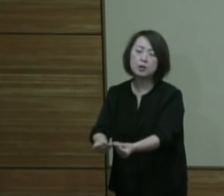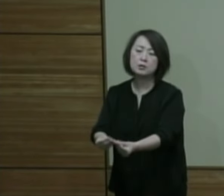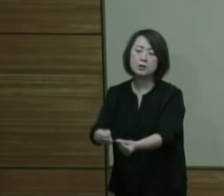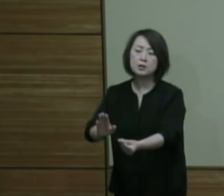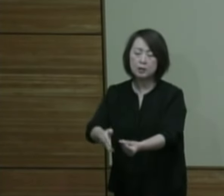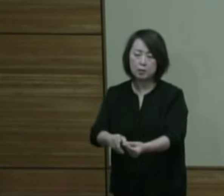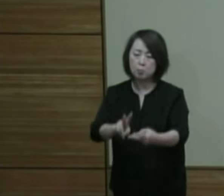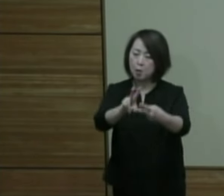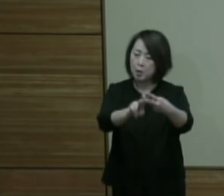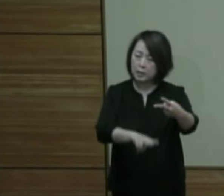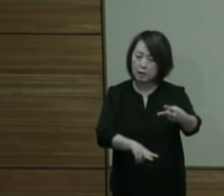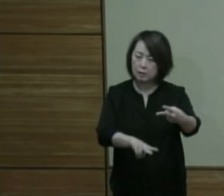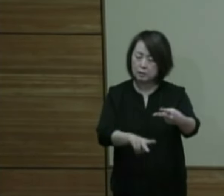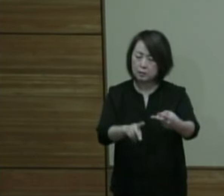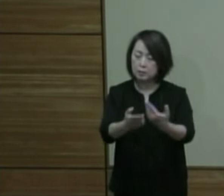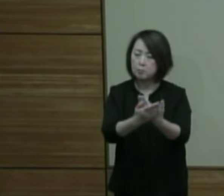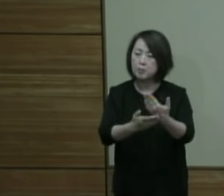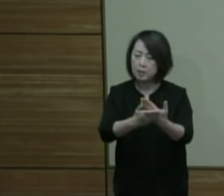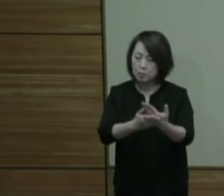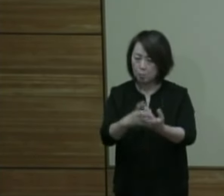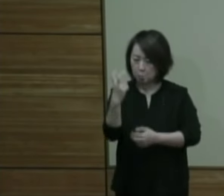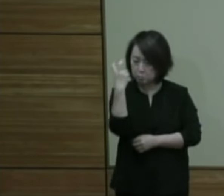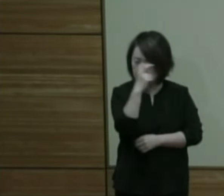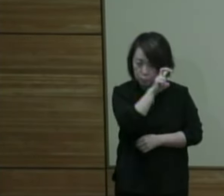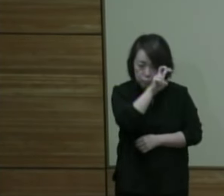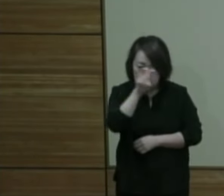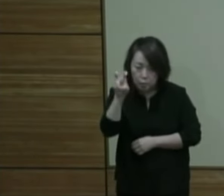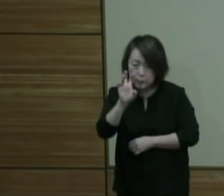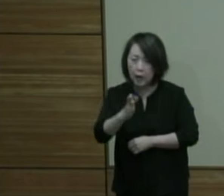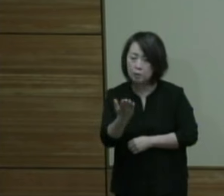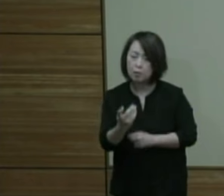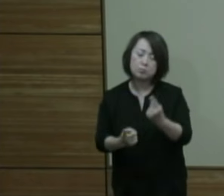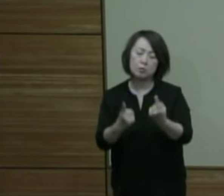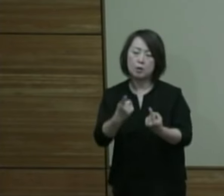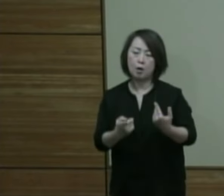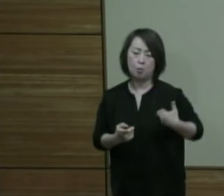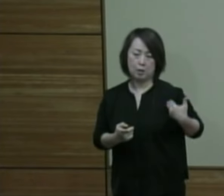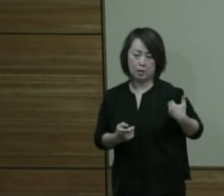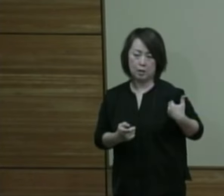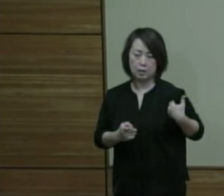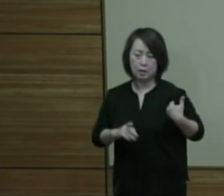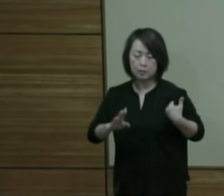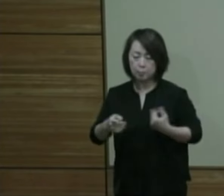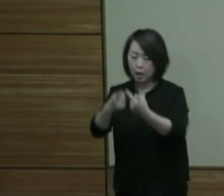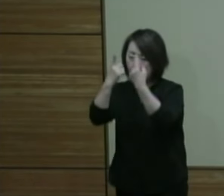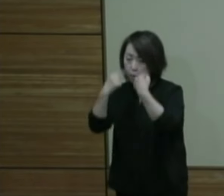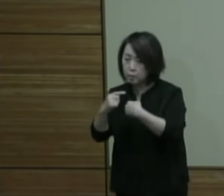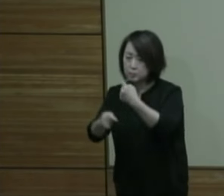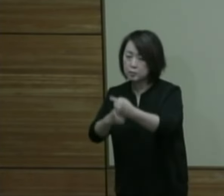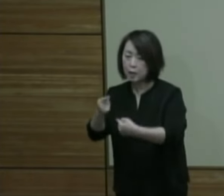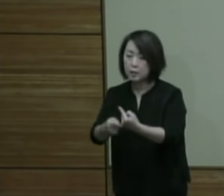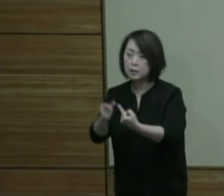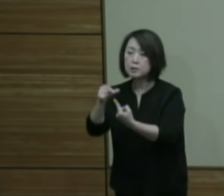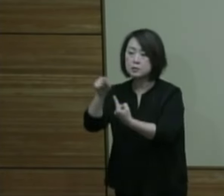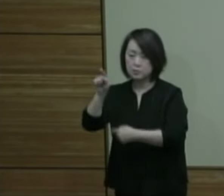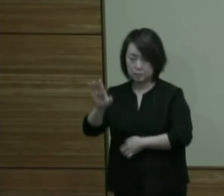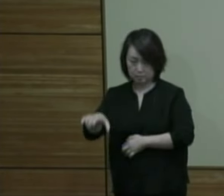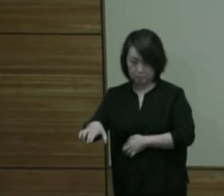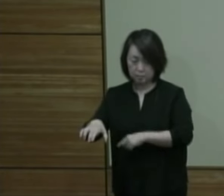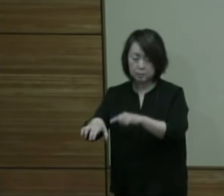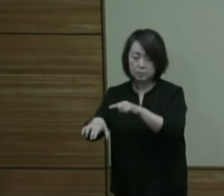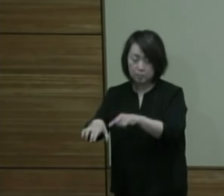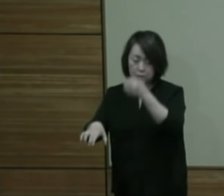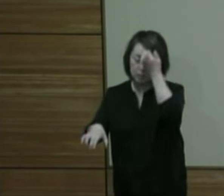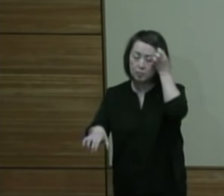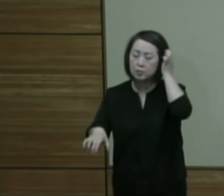刑事的なですね、捜査等があるのかないのか分かりませんが、まあ、個人の話、それからじゃあ仮に個人がそ